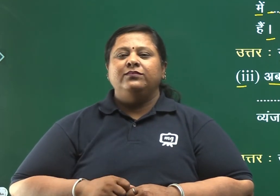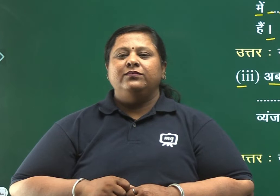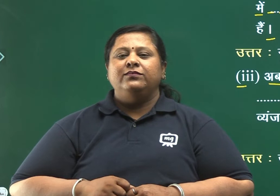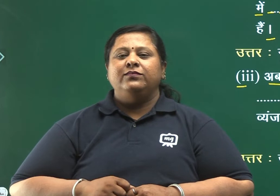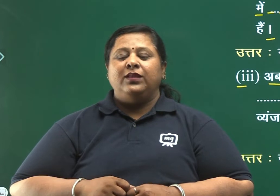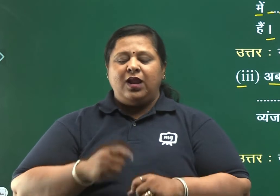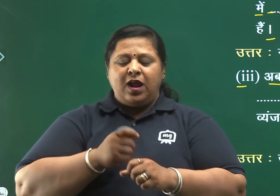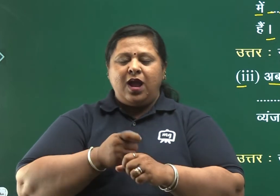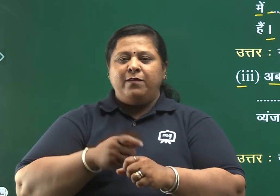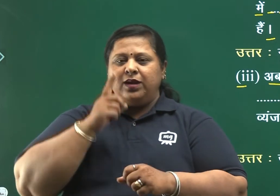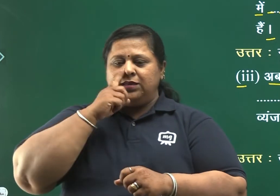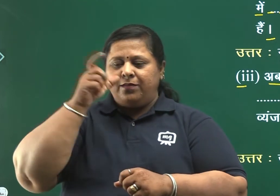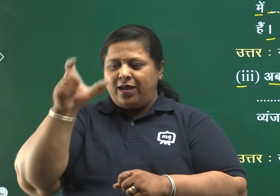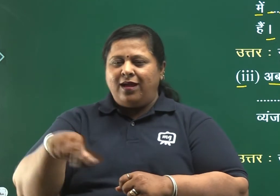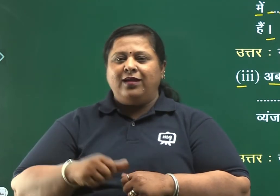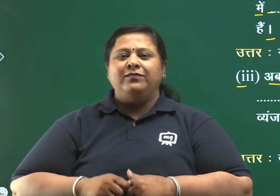कामकाजी महिलाएं